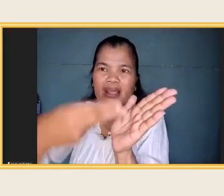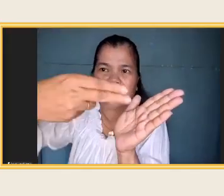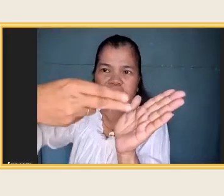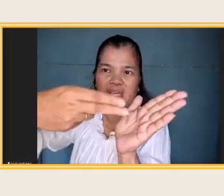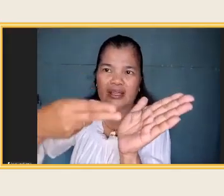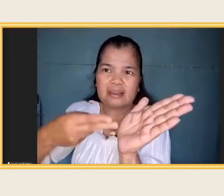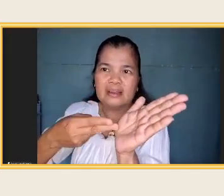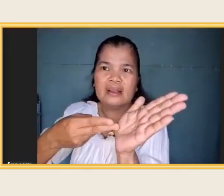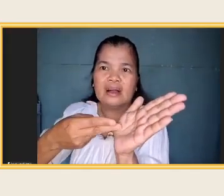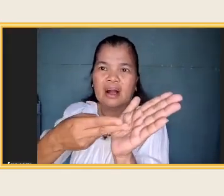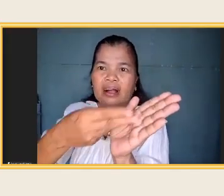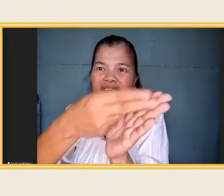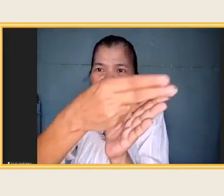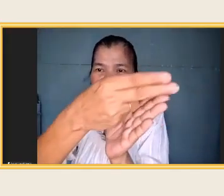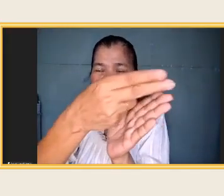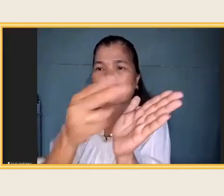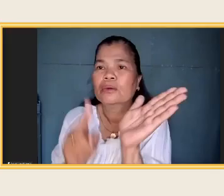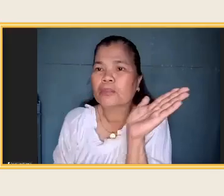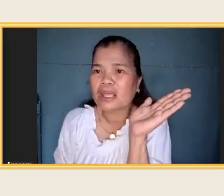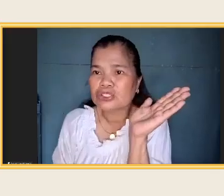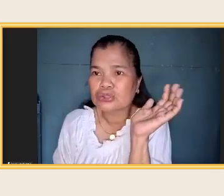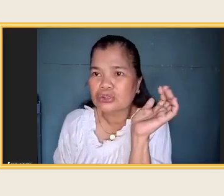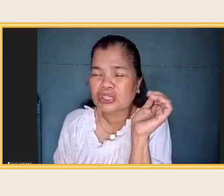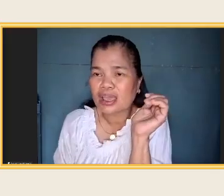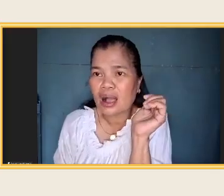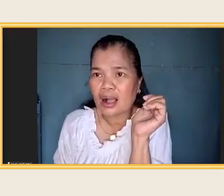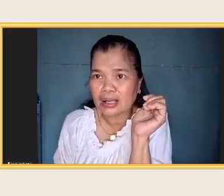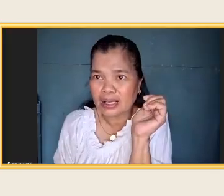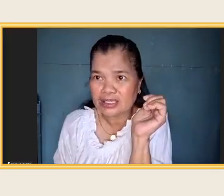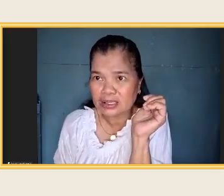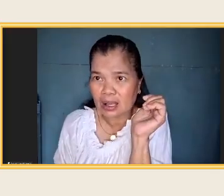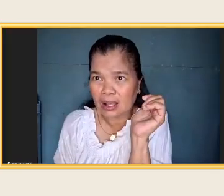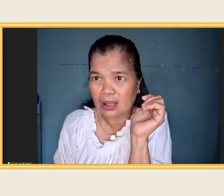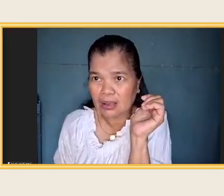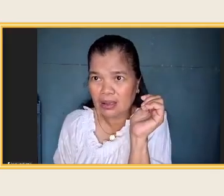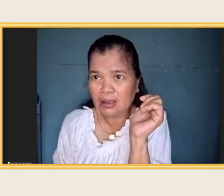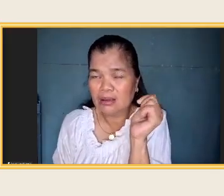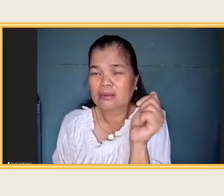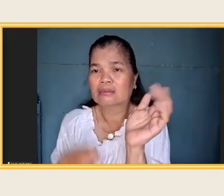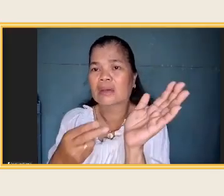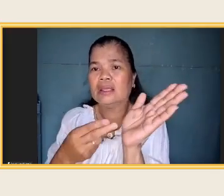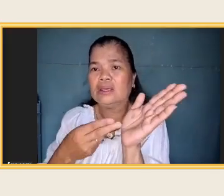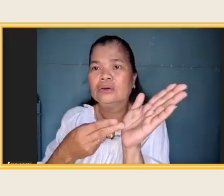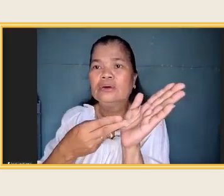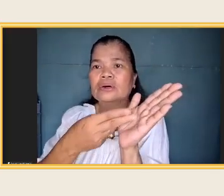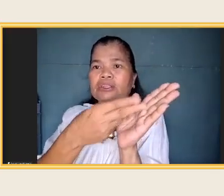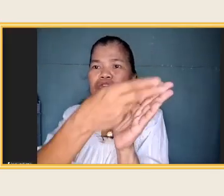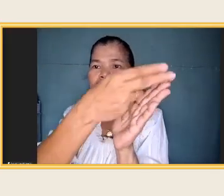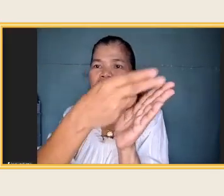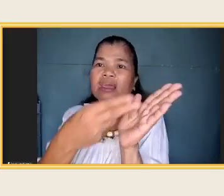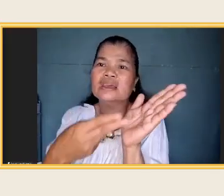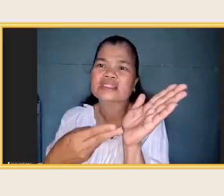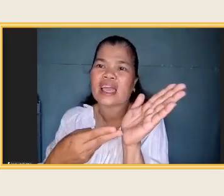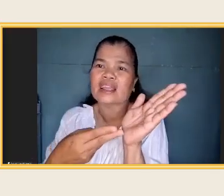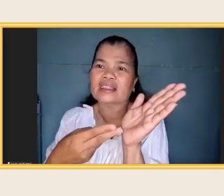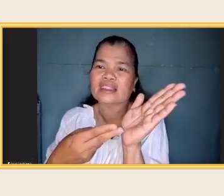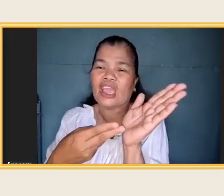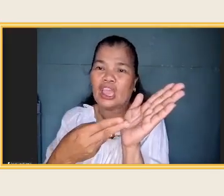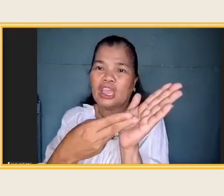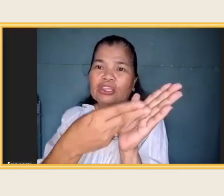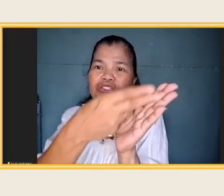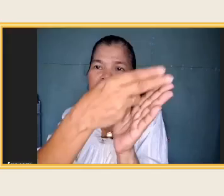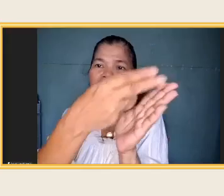non-dominant hand. H hand. Honest. Please don't say honest. Mali yun. Should be